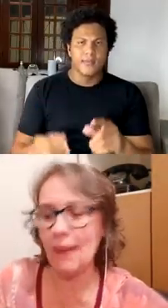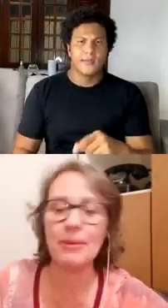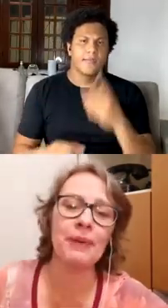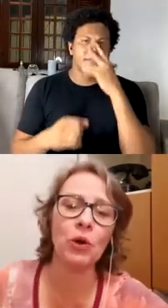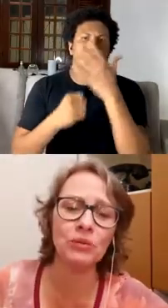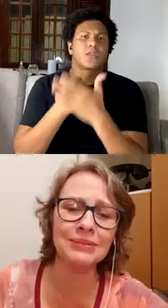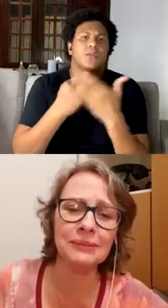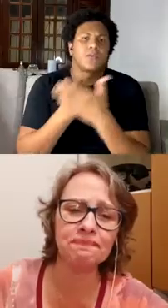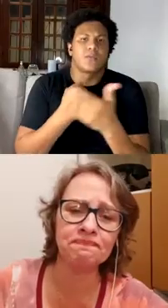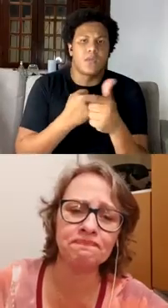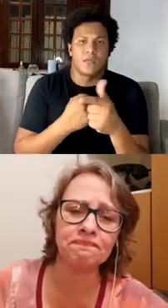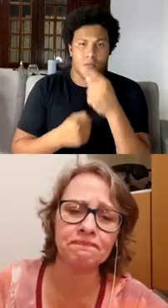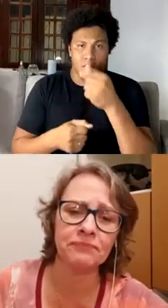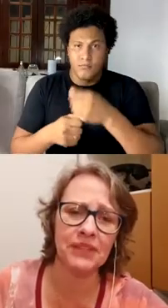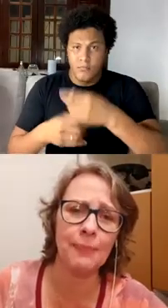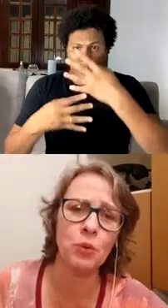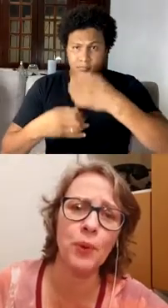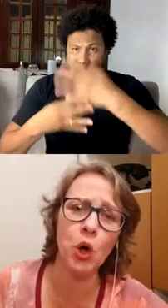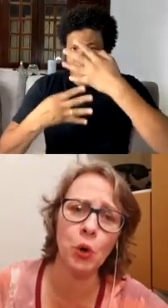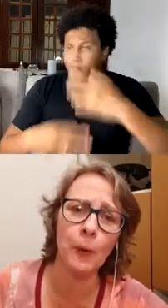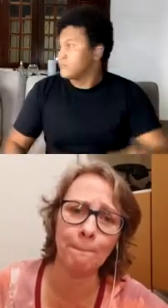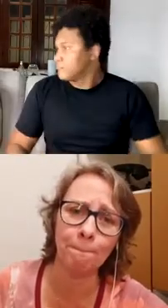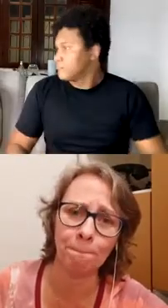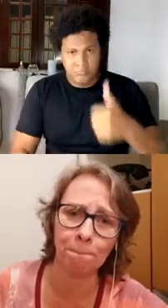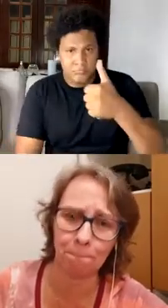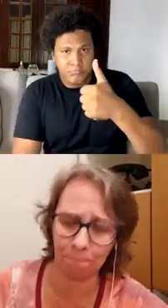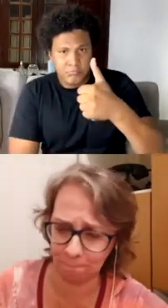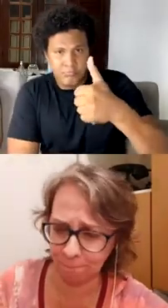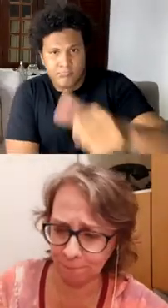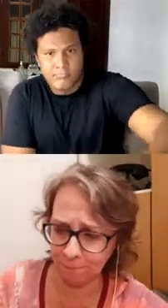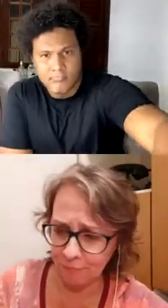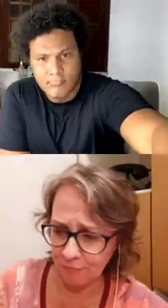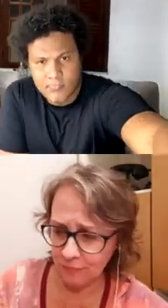Quer abrir pergunta? Não. Quer abrir um pouco? Não.